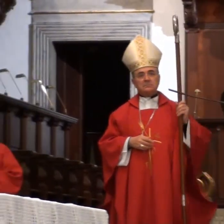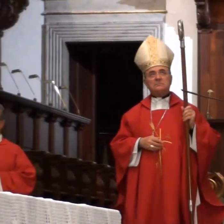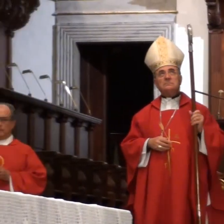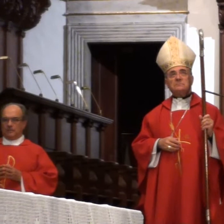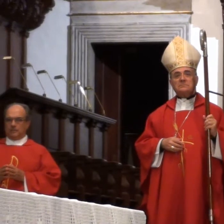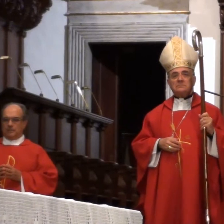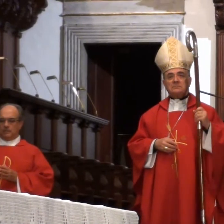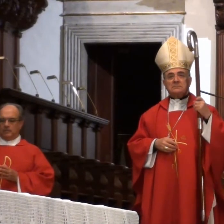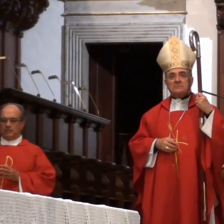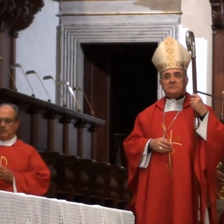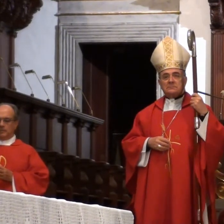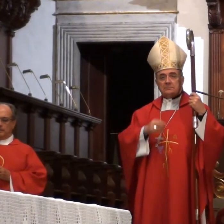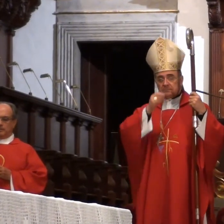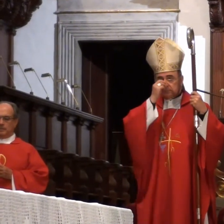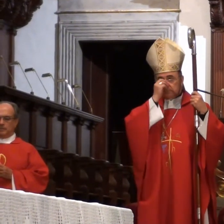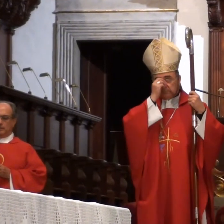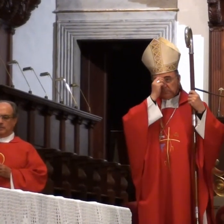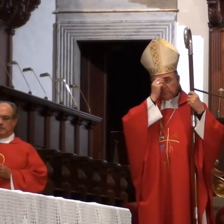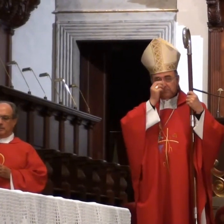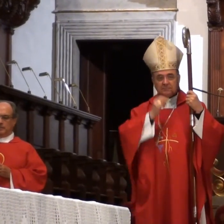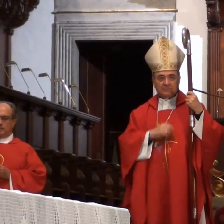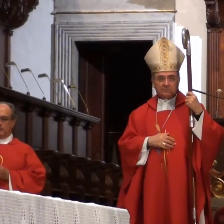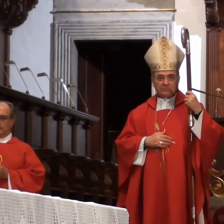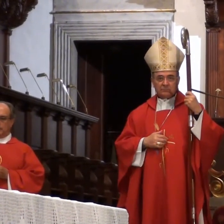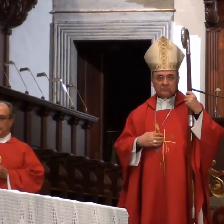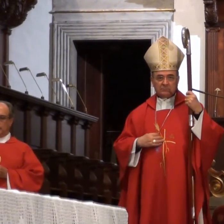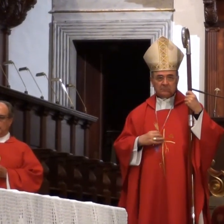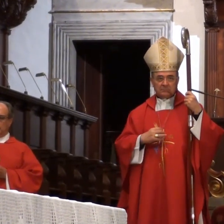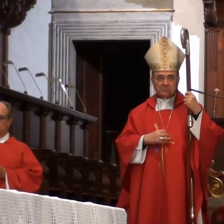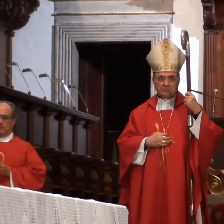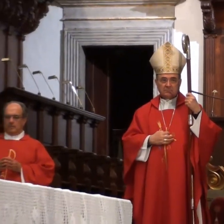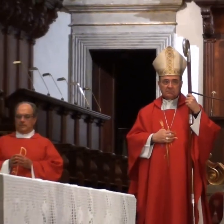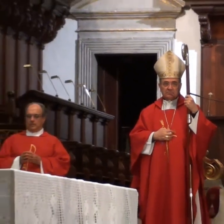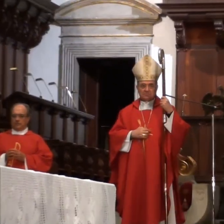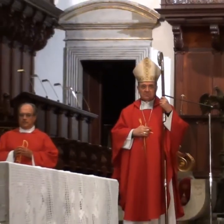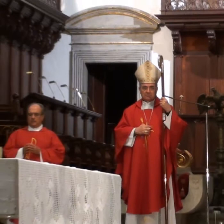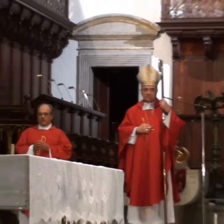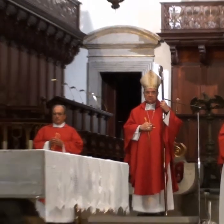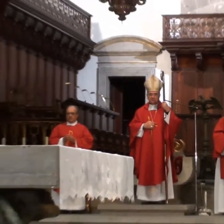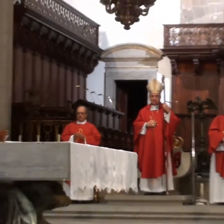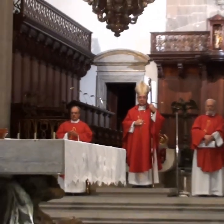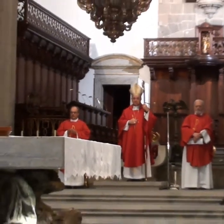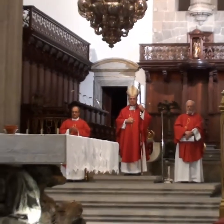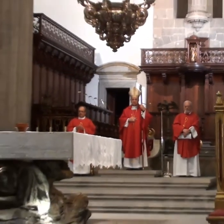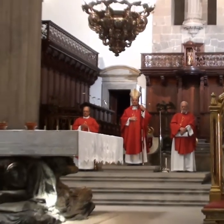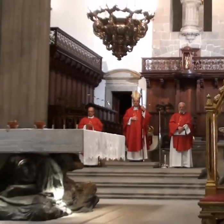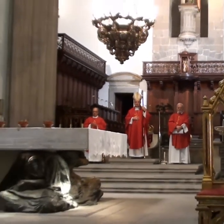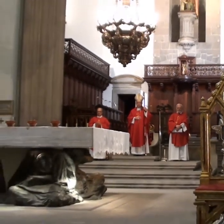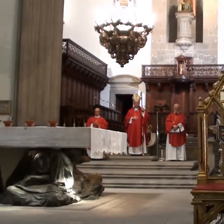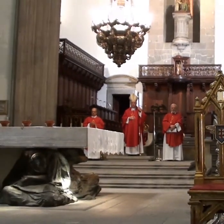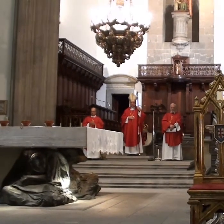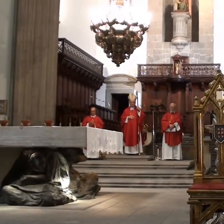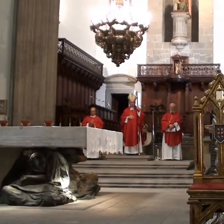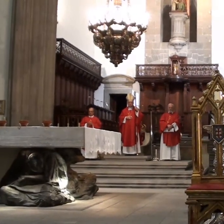espíritu lo es todo en la iglesia pero la iglesia no es para sí misma sino para el mundo